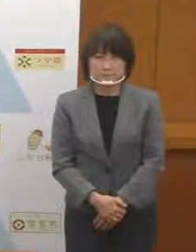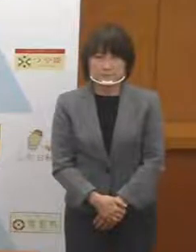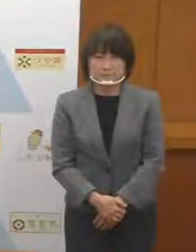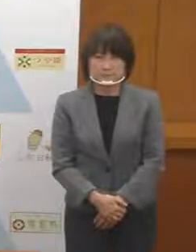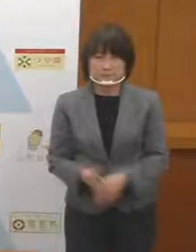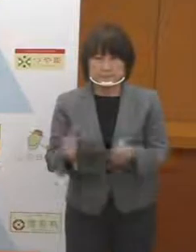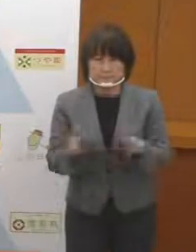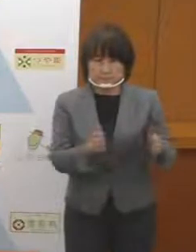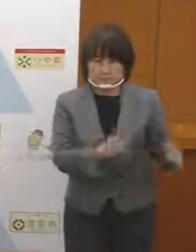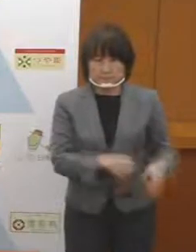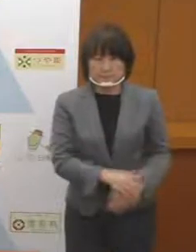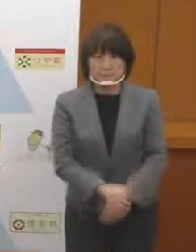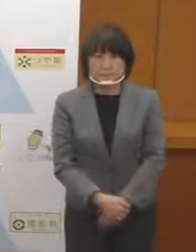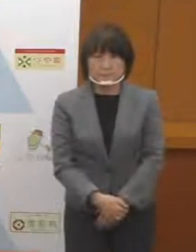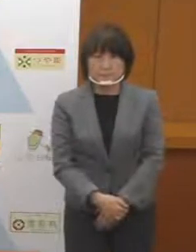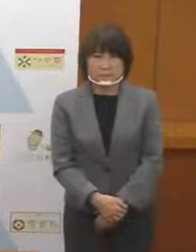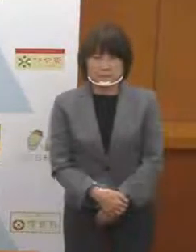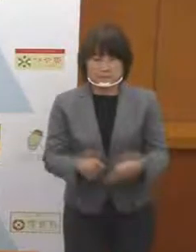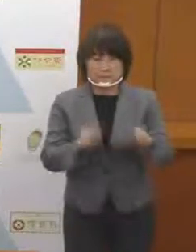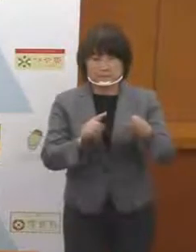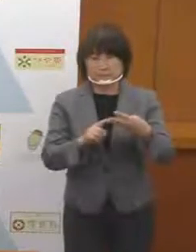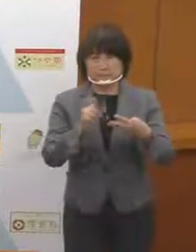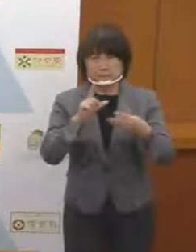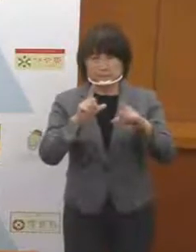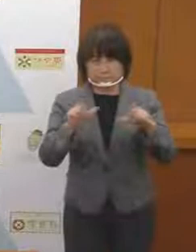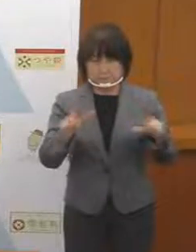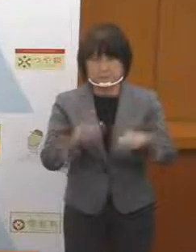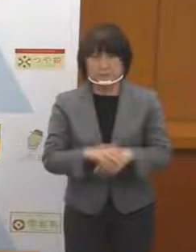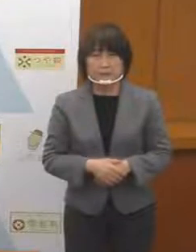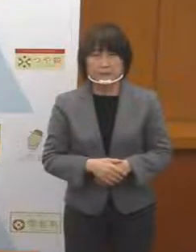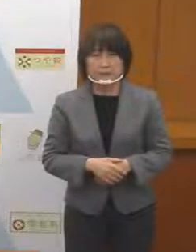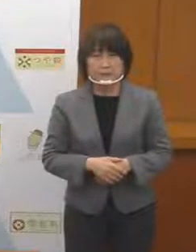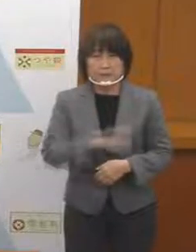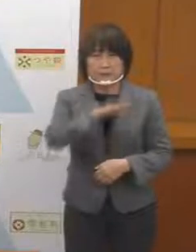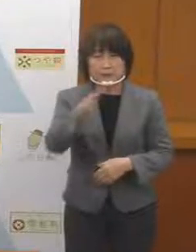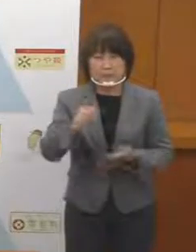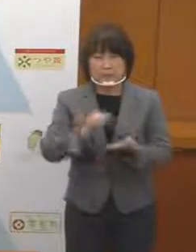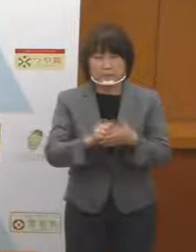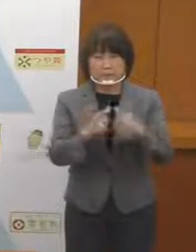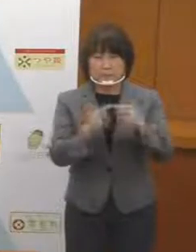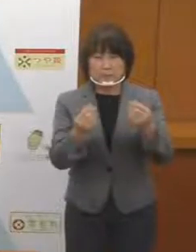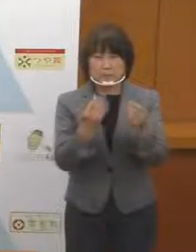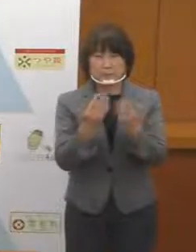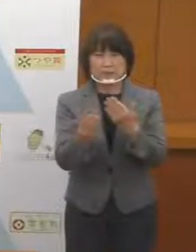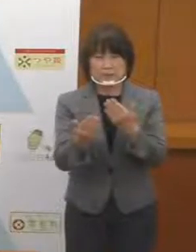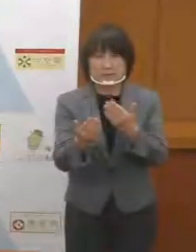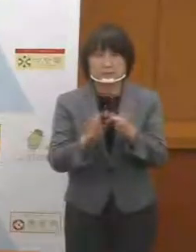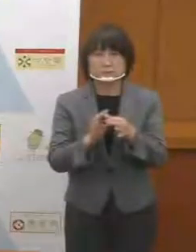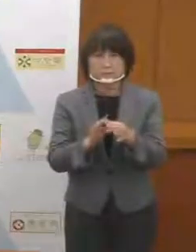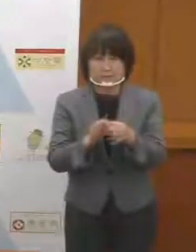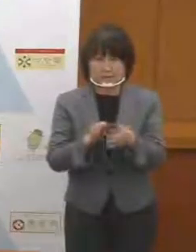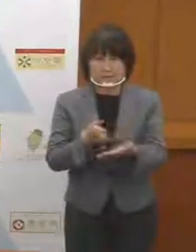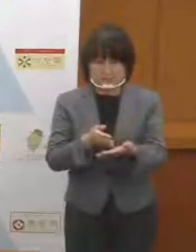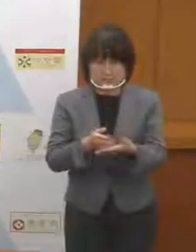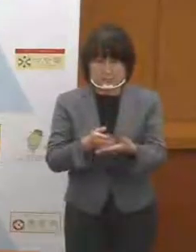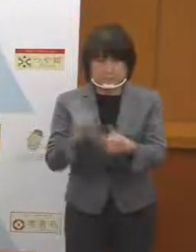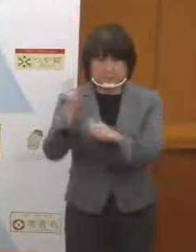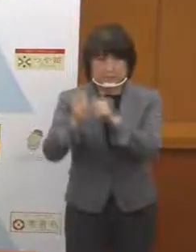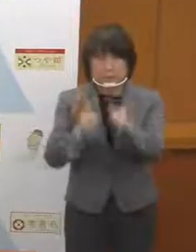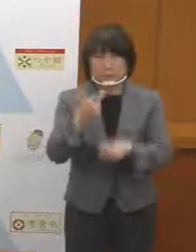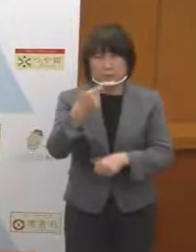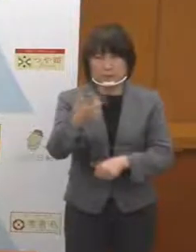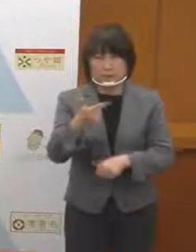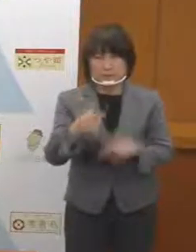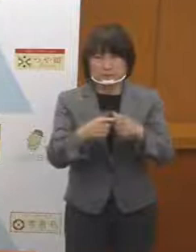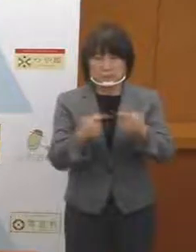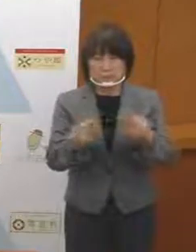それから3つ目ですけれども山の日全国大会についてです第6回山